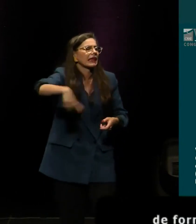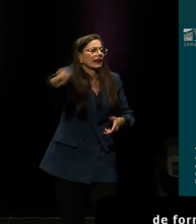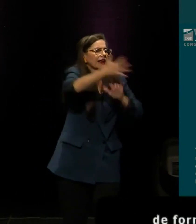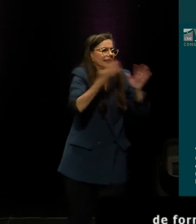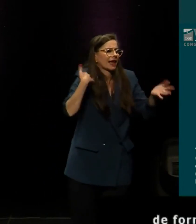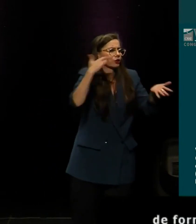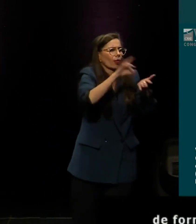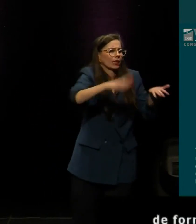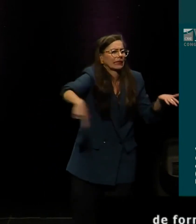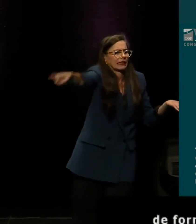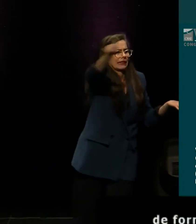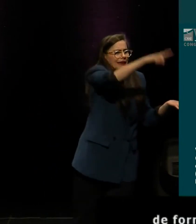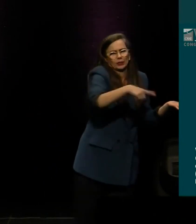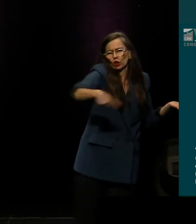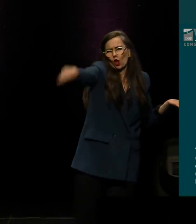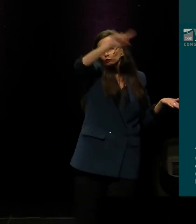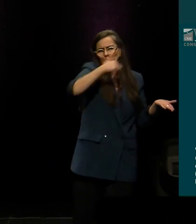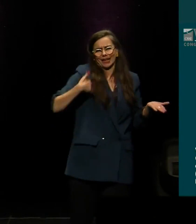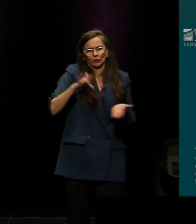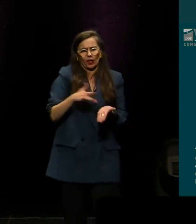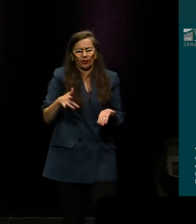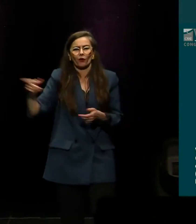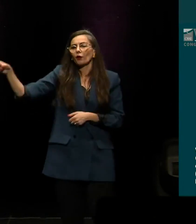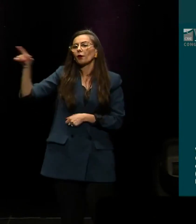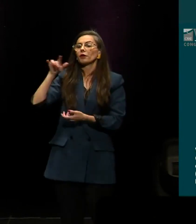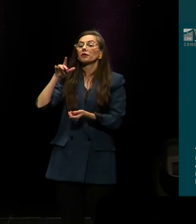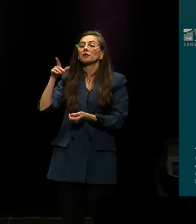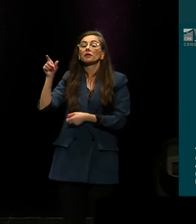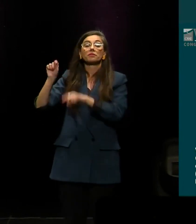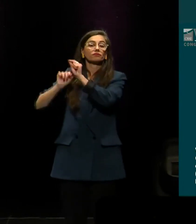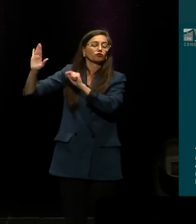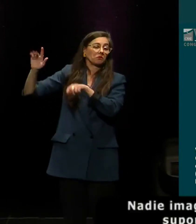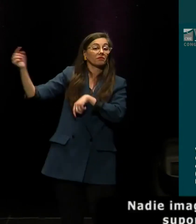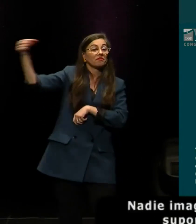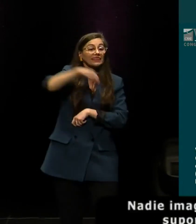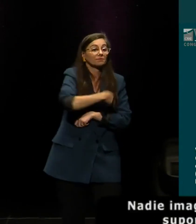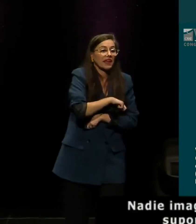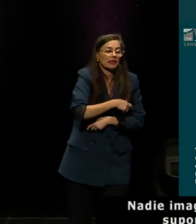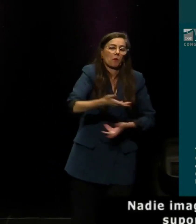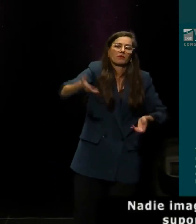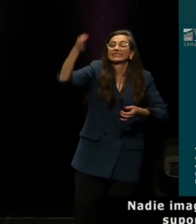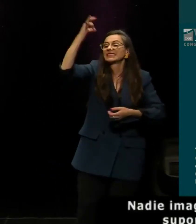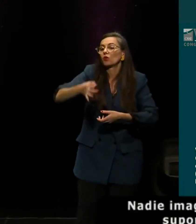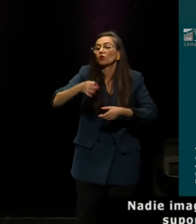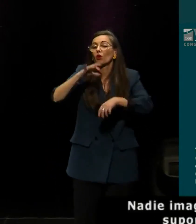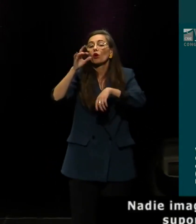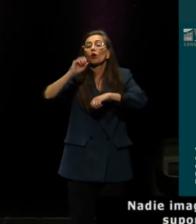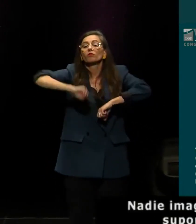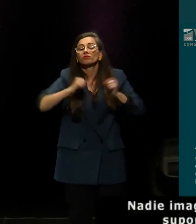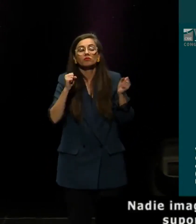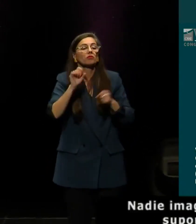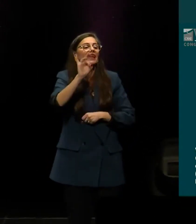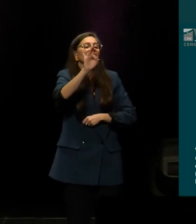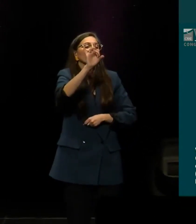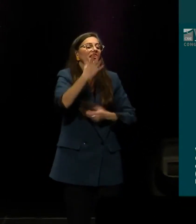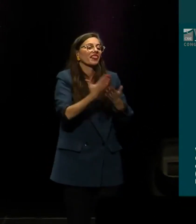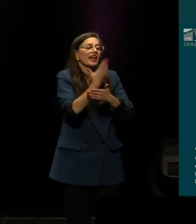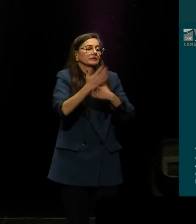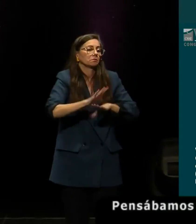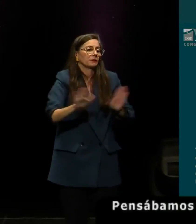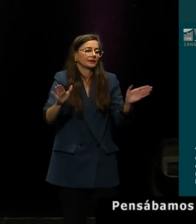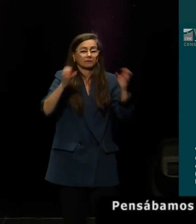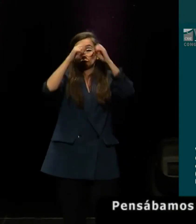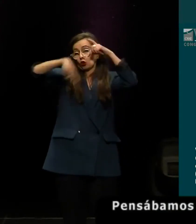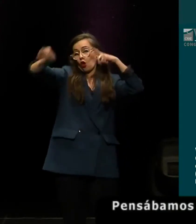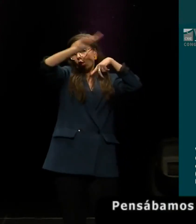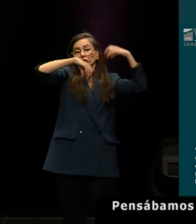Pensábamos que no llegaría aquí a España, ¿no? ¿Quién no lo ha comentado en algún momento? Bueno, esto es un virus que está allí, será